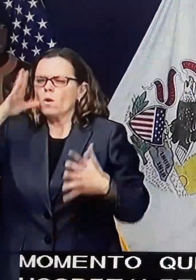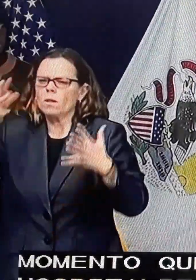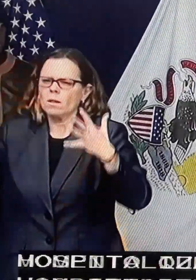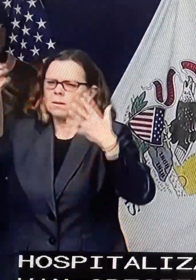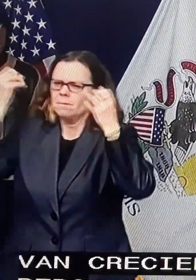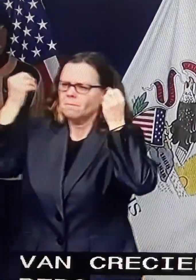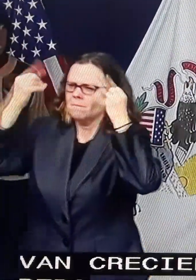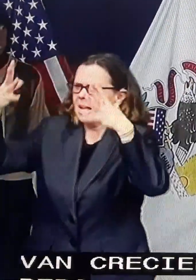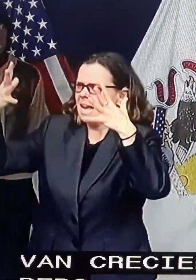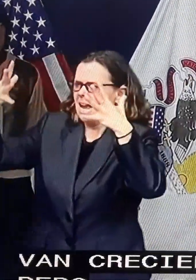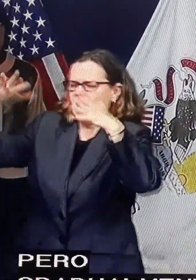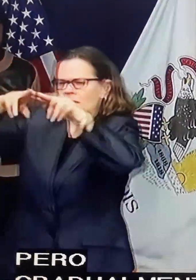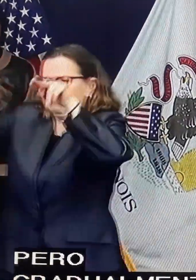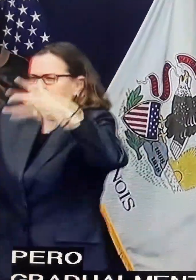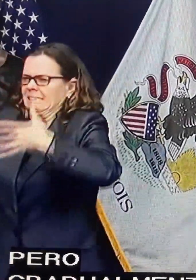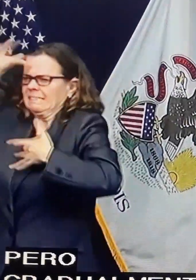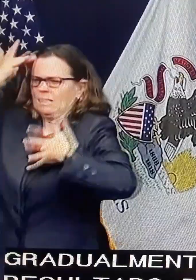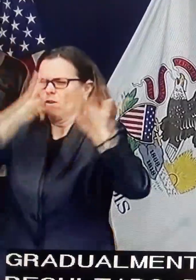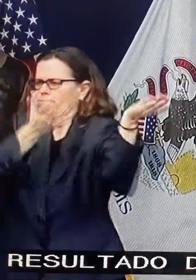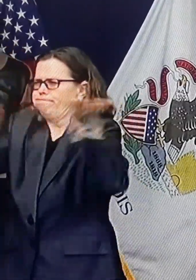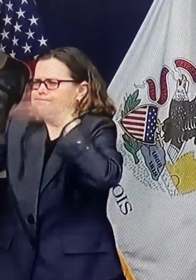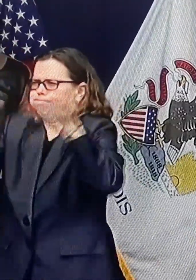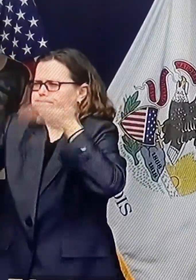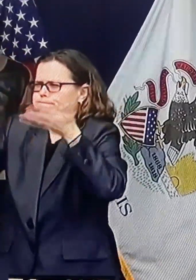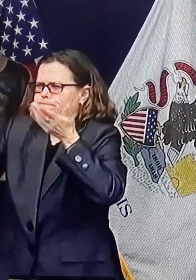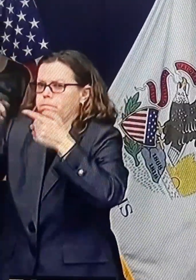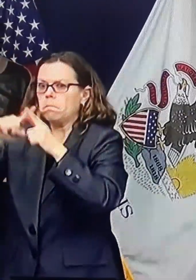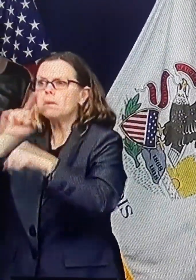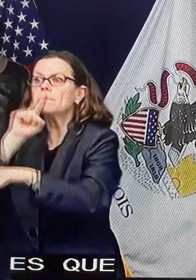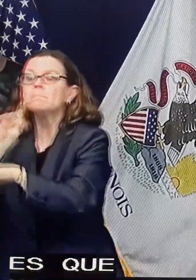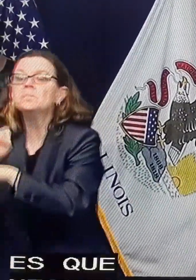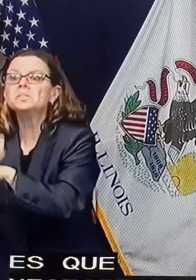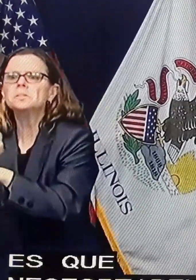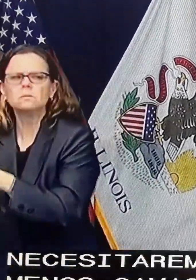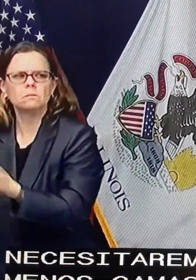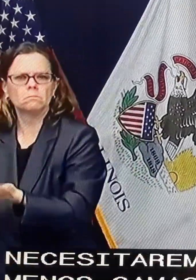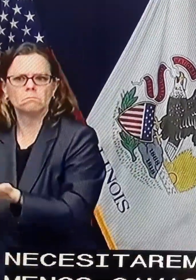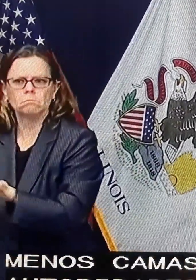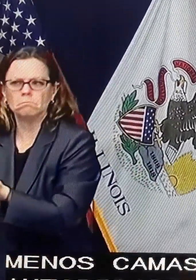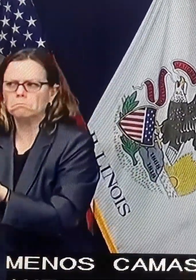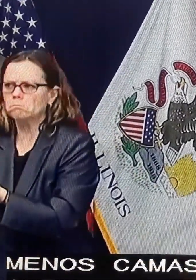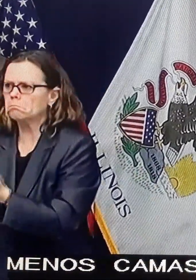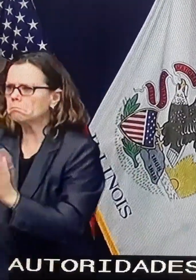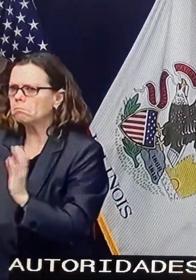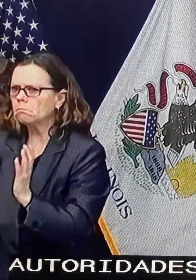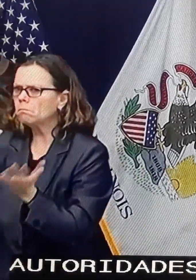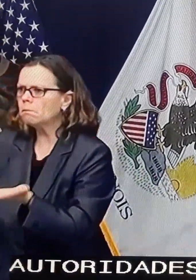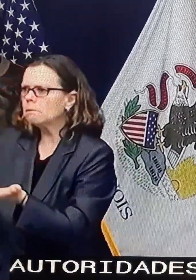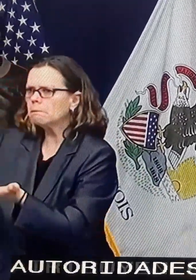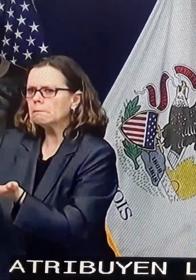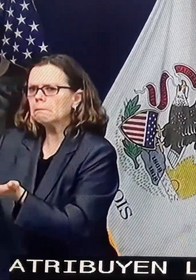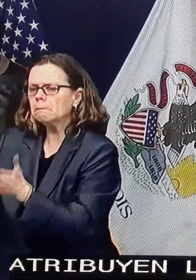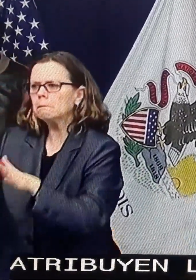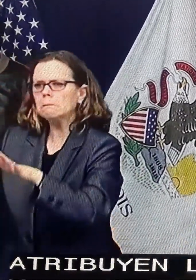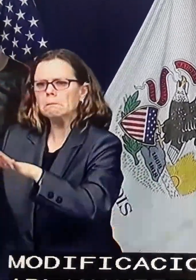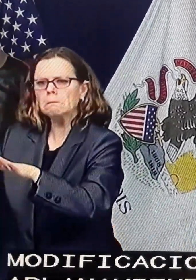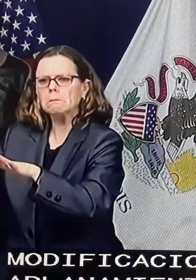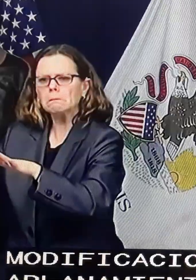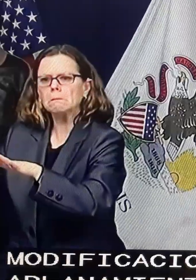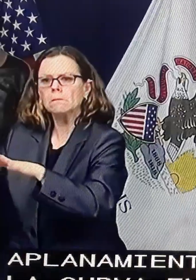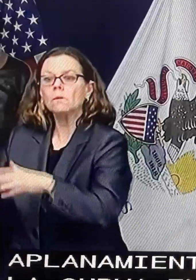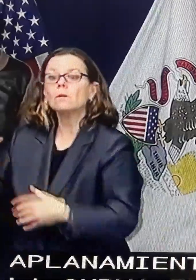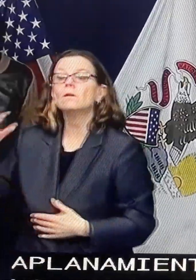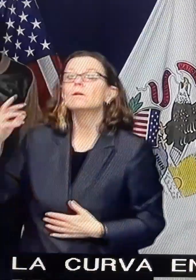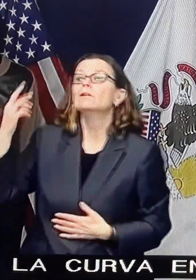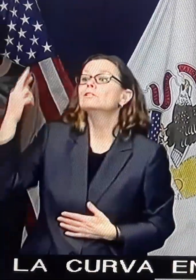at least for the moment. Parece en este momento que las hospitalizaciones van creciendo, pero gradualmente. El resultado de eso es que